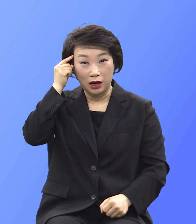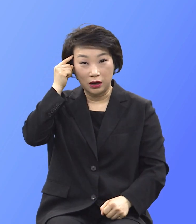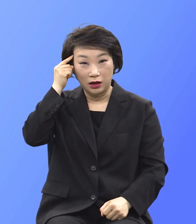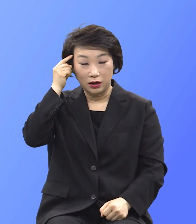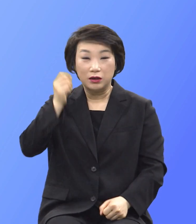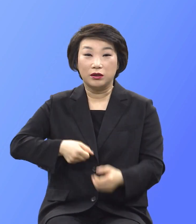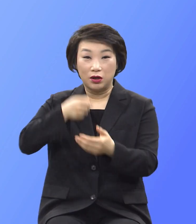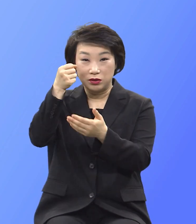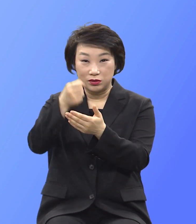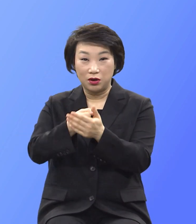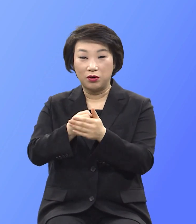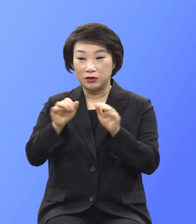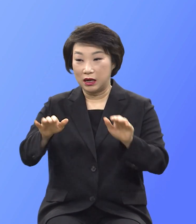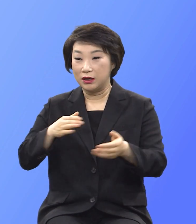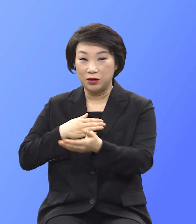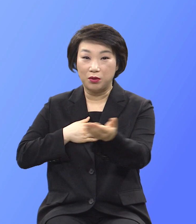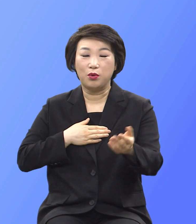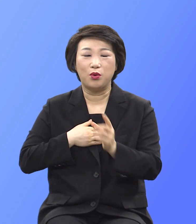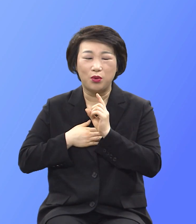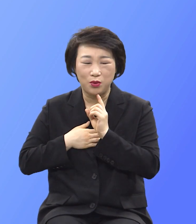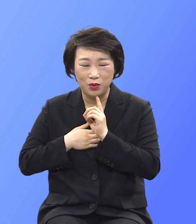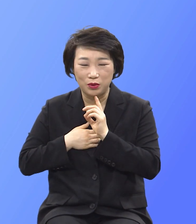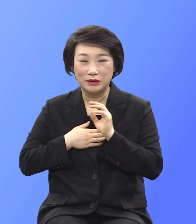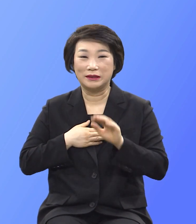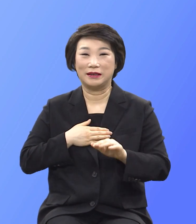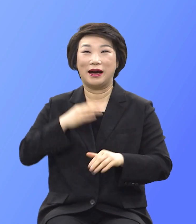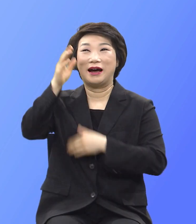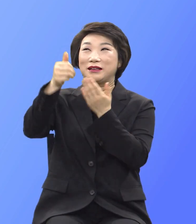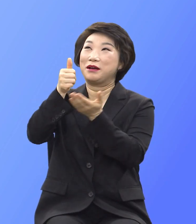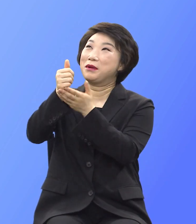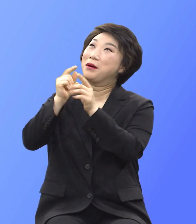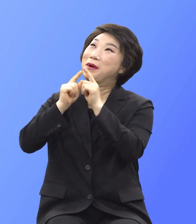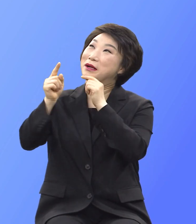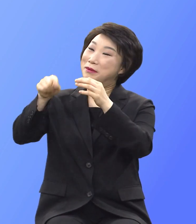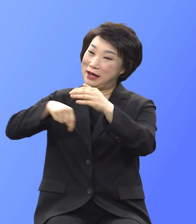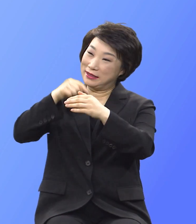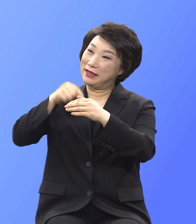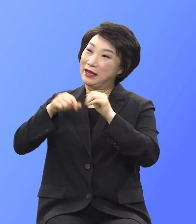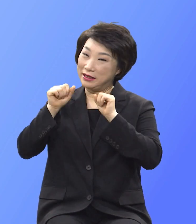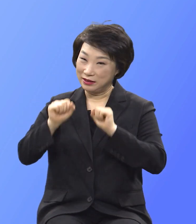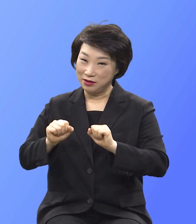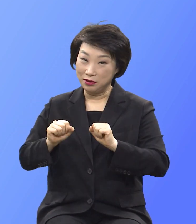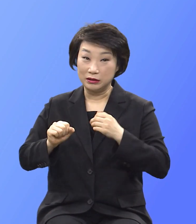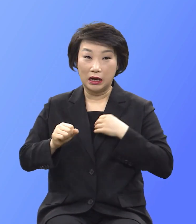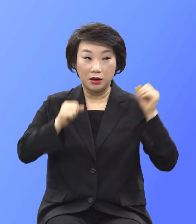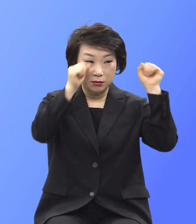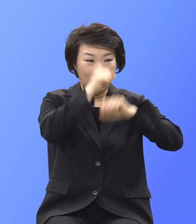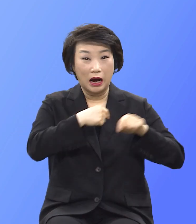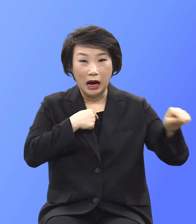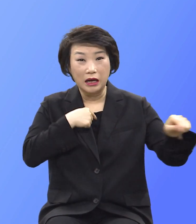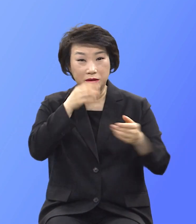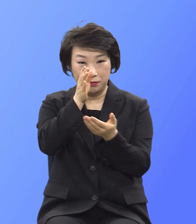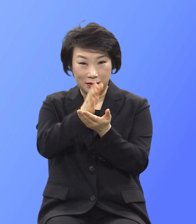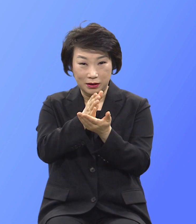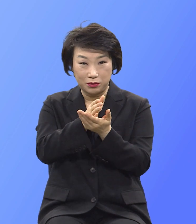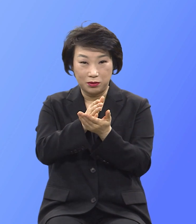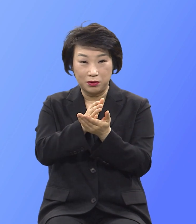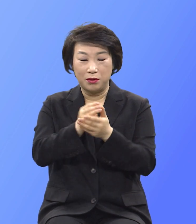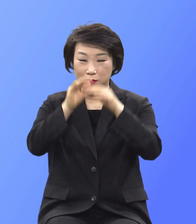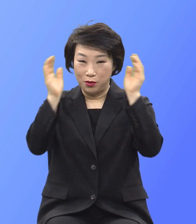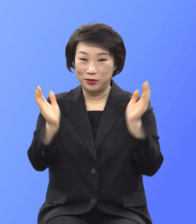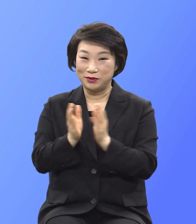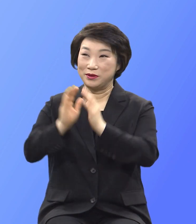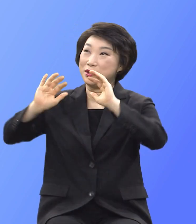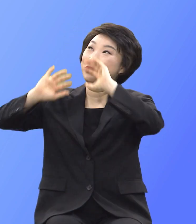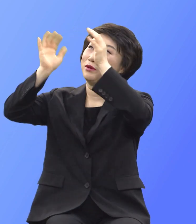자유의사에 의하여 오직 하나님 말씀 안에서 멸망하지 말고